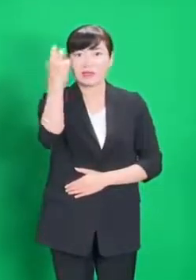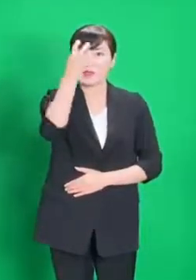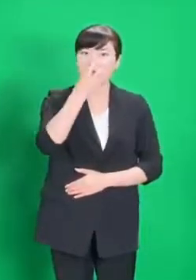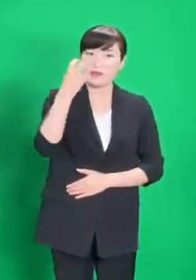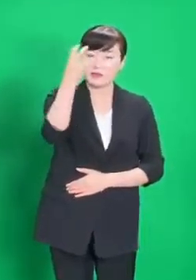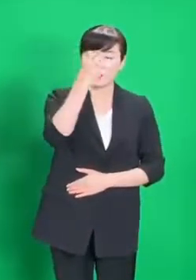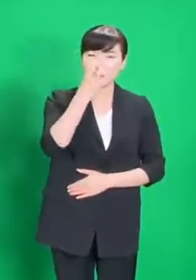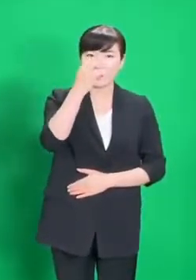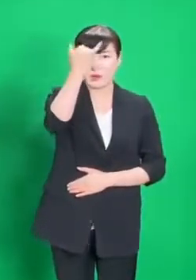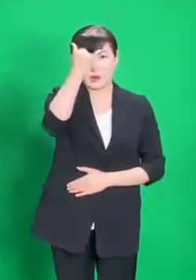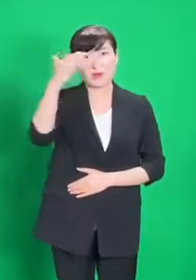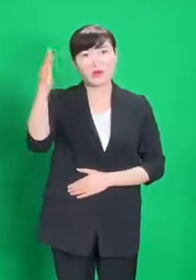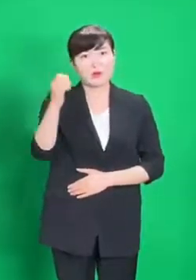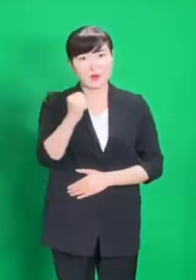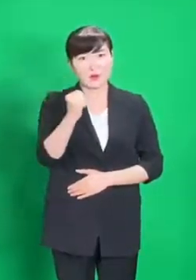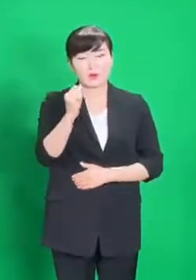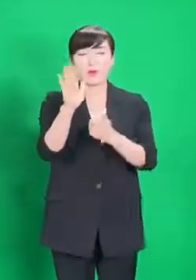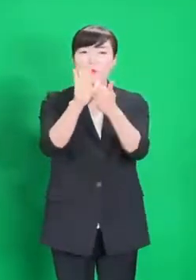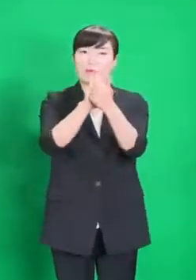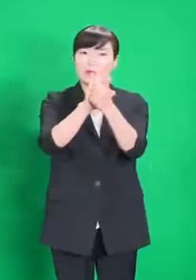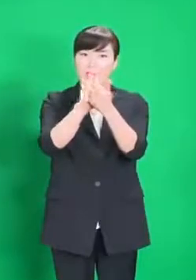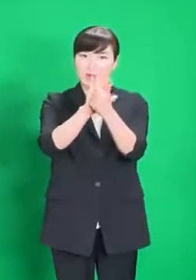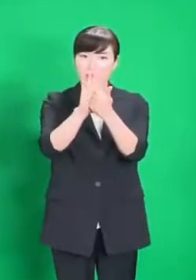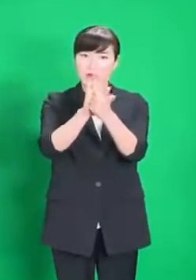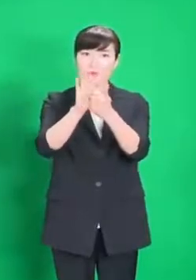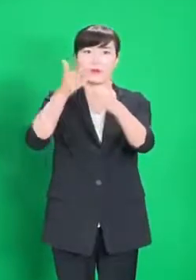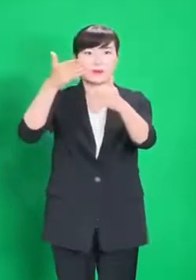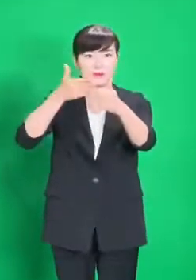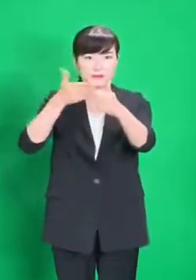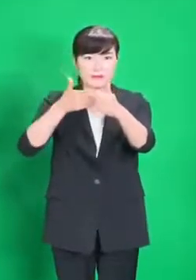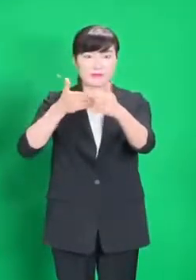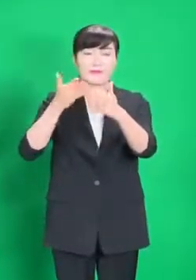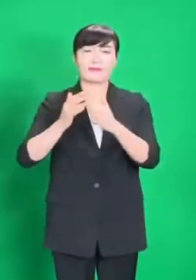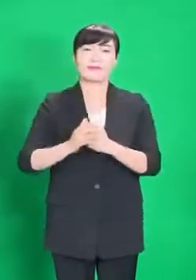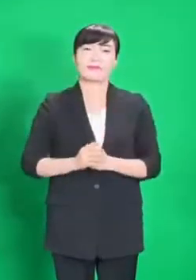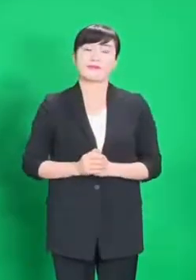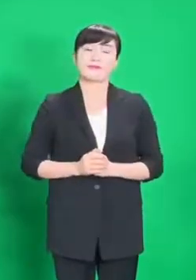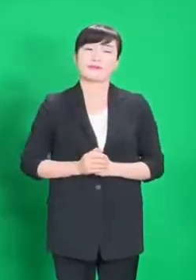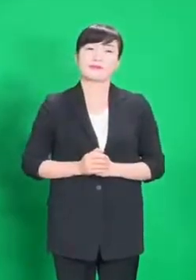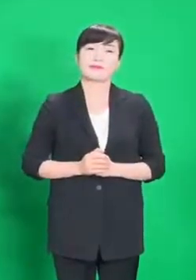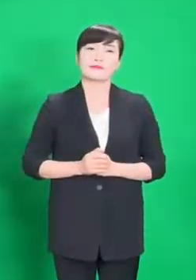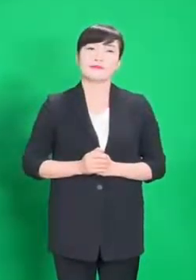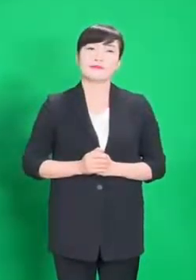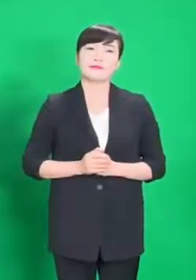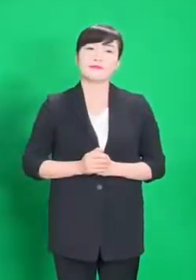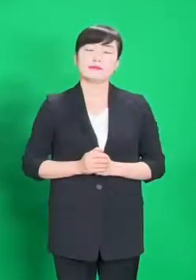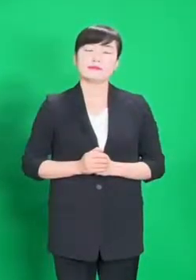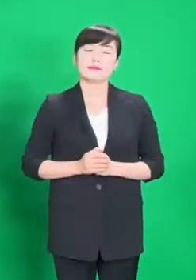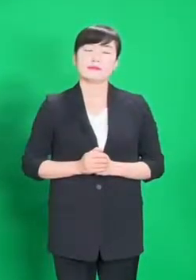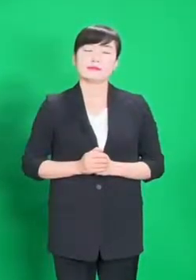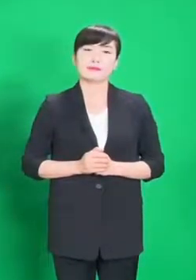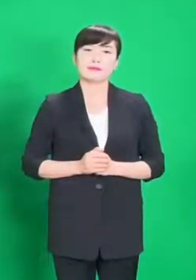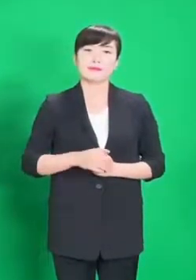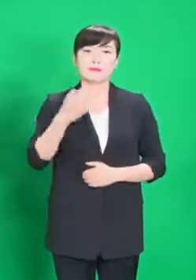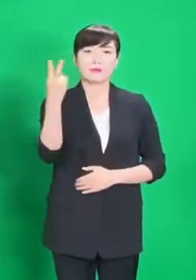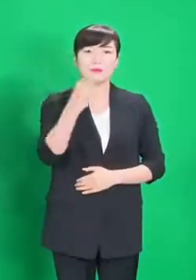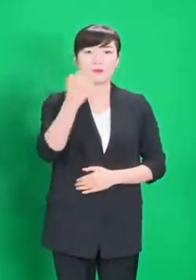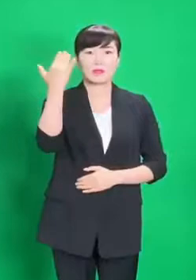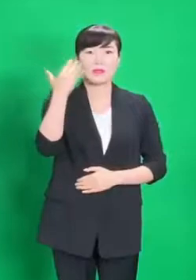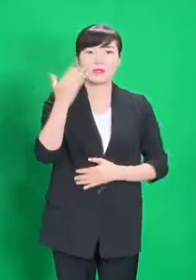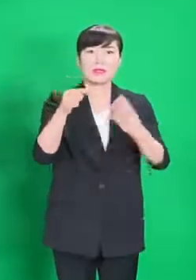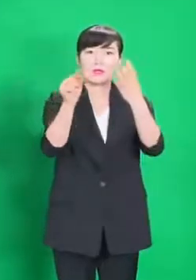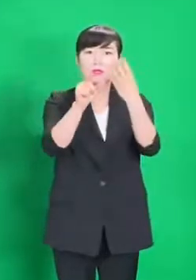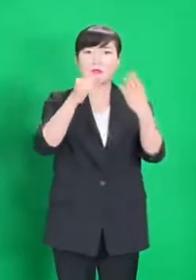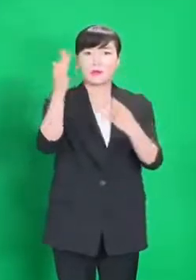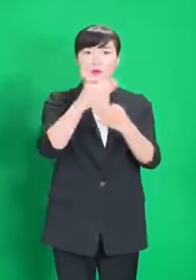살피고 예우를 갖추어 위로의 마음을 전해주시기 바랍니다. 또한 지난